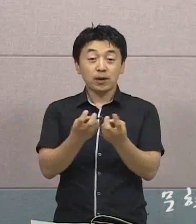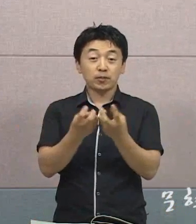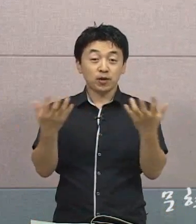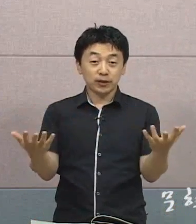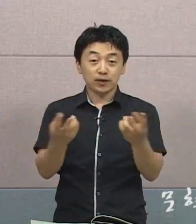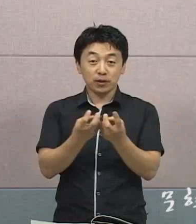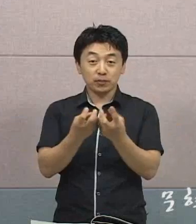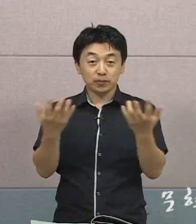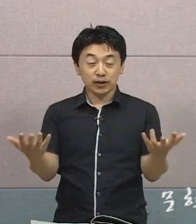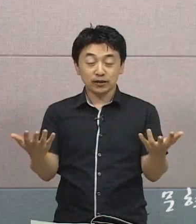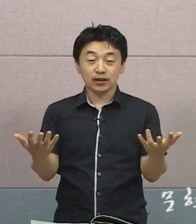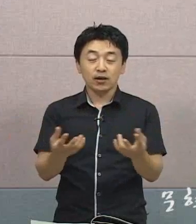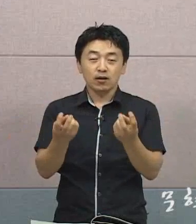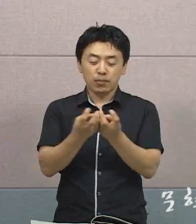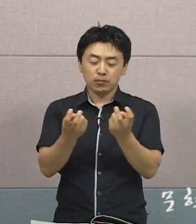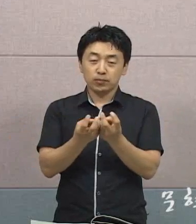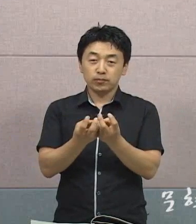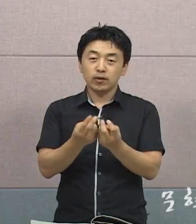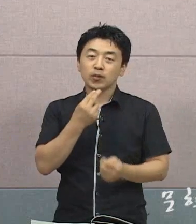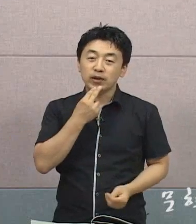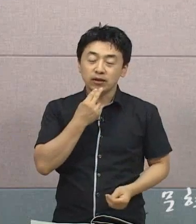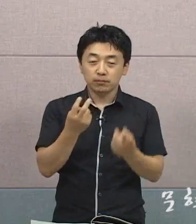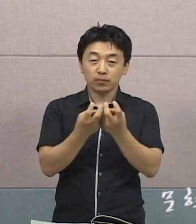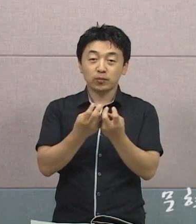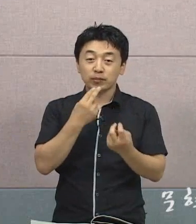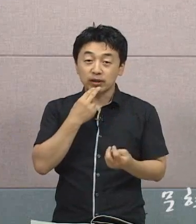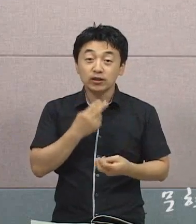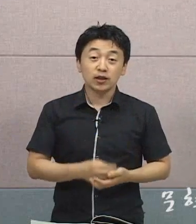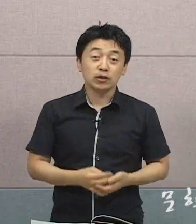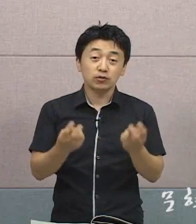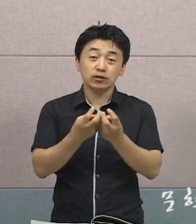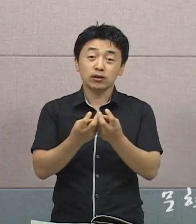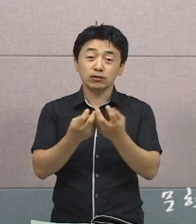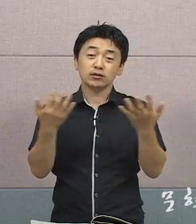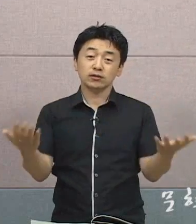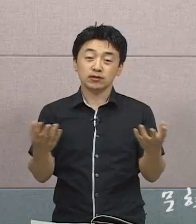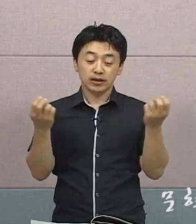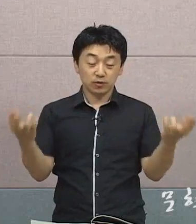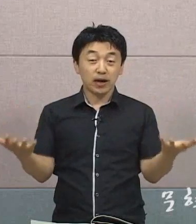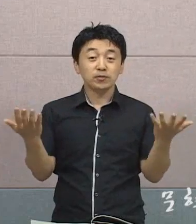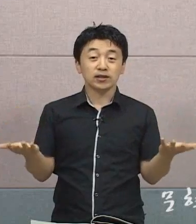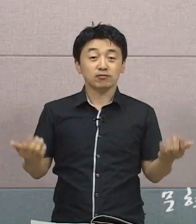방법이 없다. 네. 방법 없다. 이렇게 사용하셔도 되는데요. 사실은 이건 마임이잖아요.